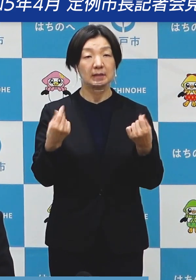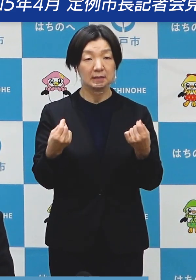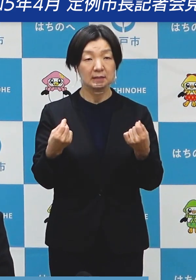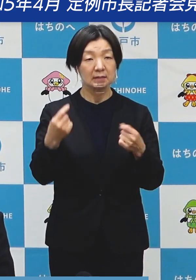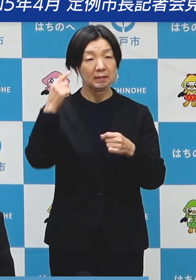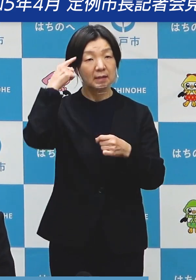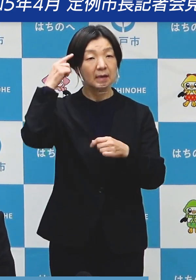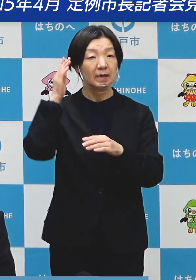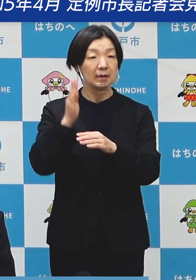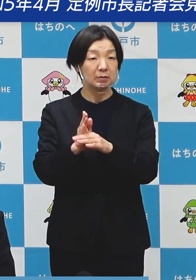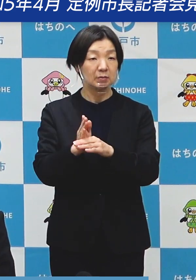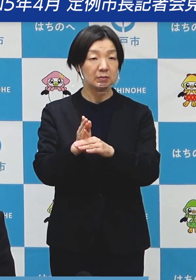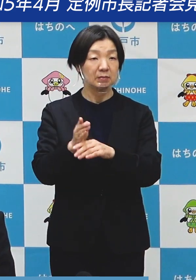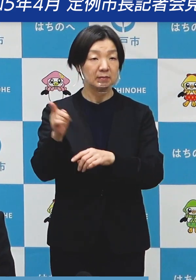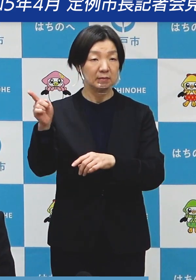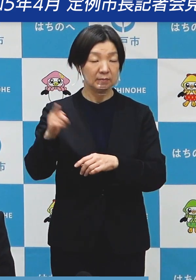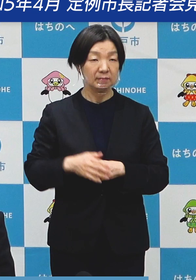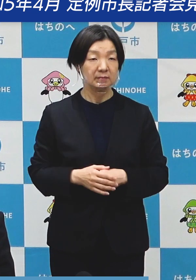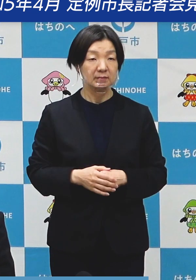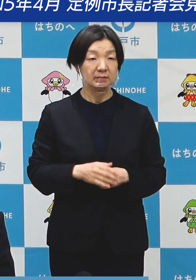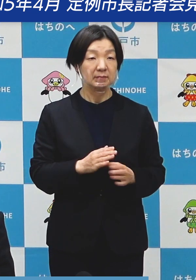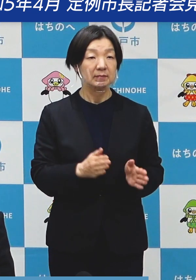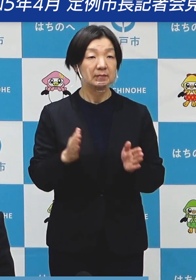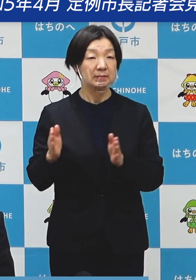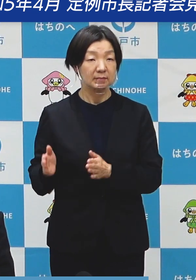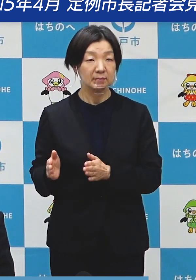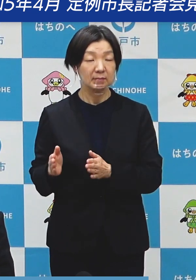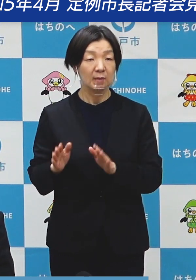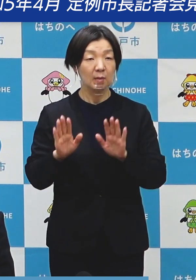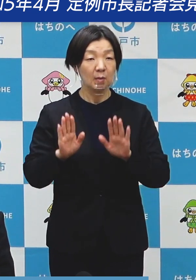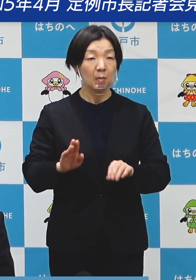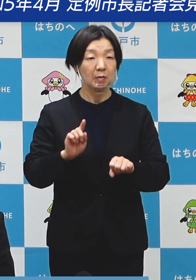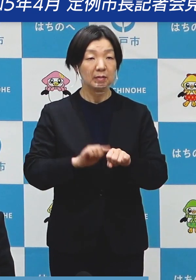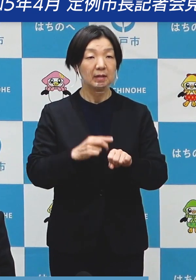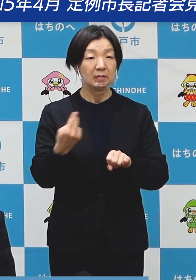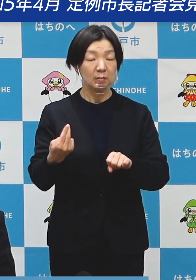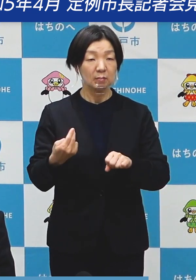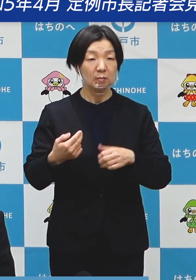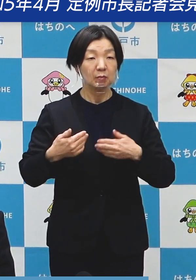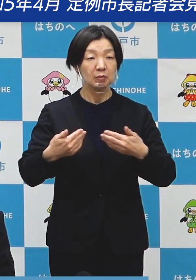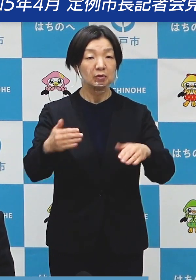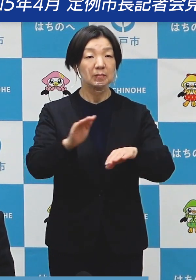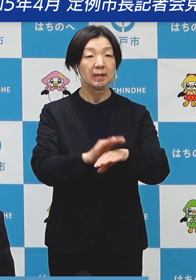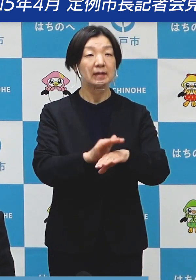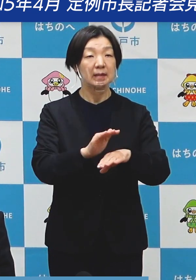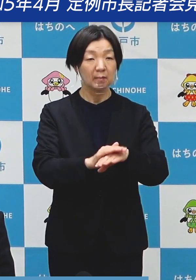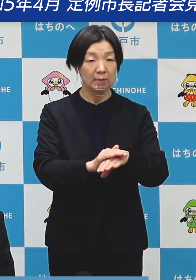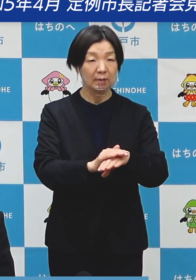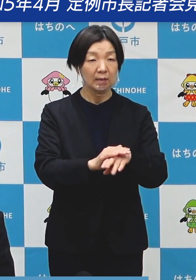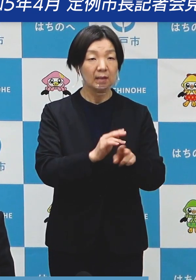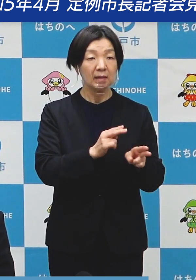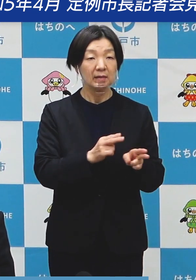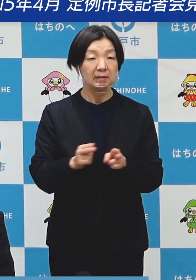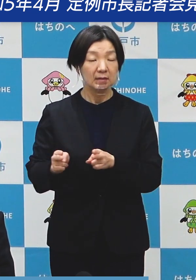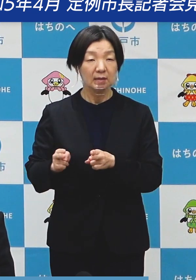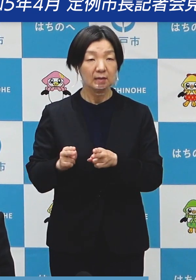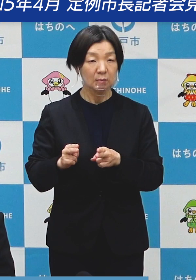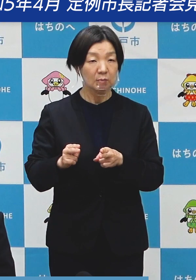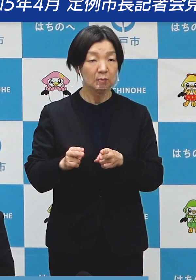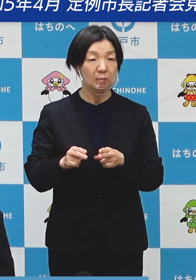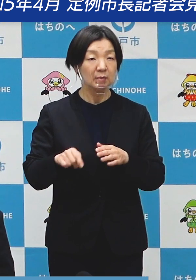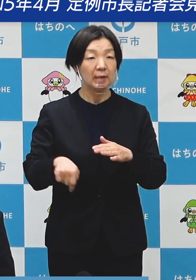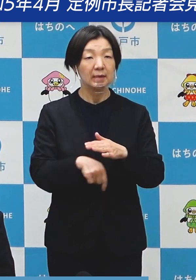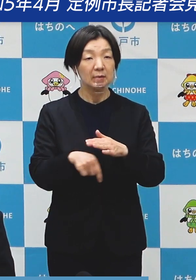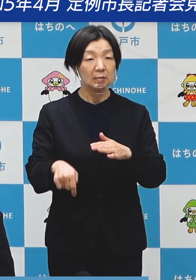しておりますが一方では今年度の進め方についてはあらかじめ制度の大枠